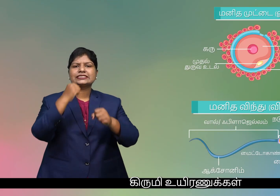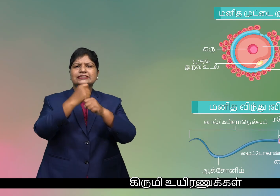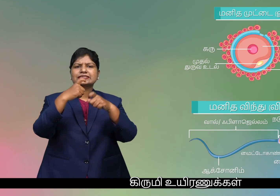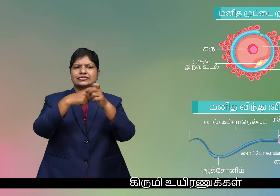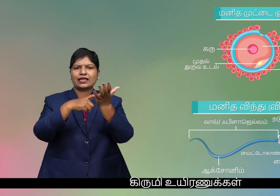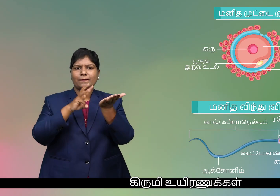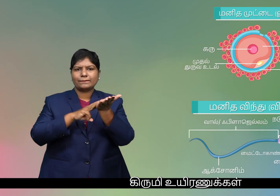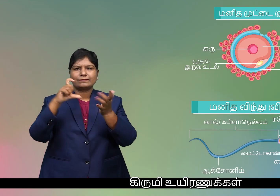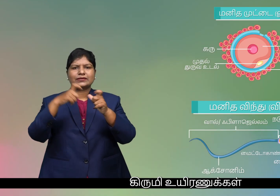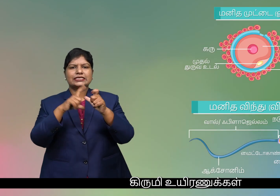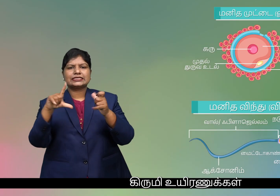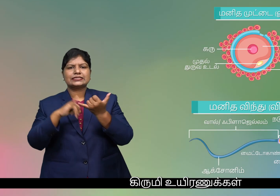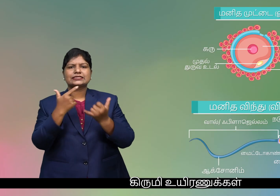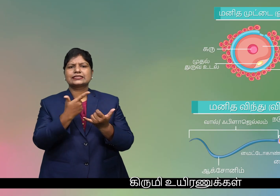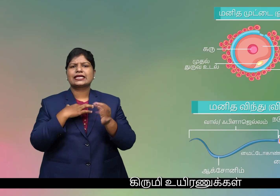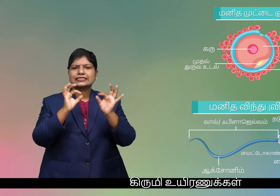கிருமி உயிரணுக்கள்,